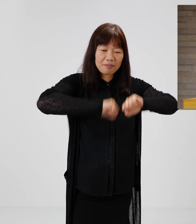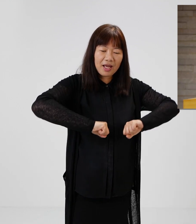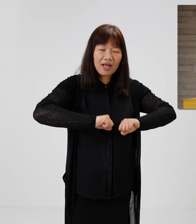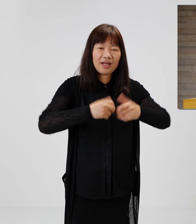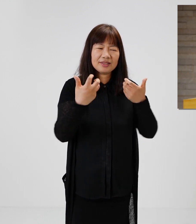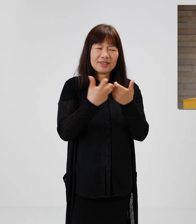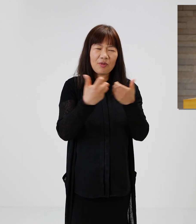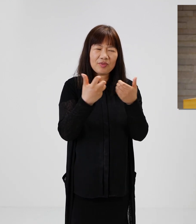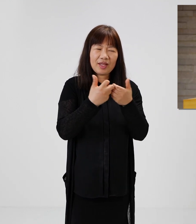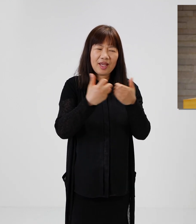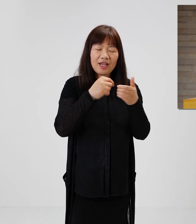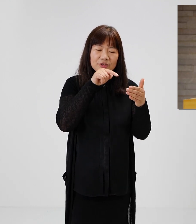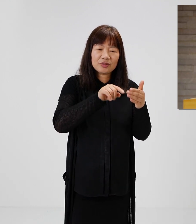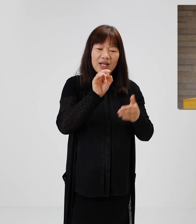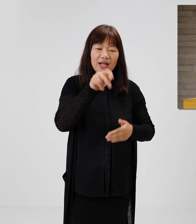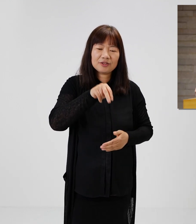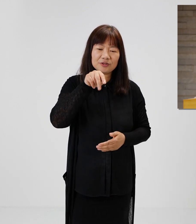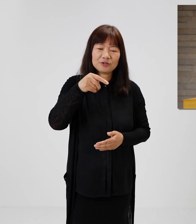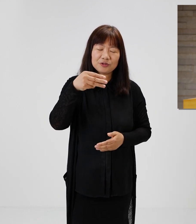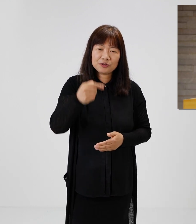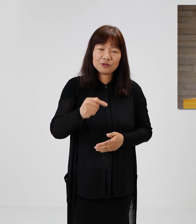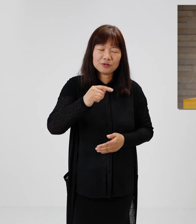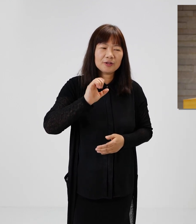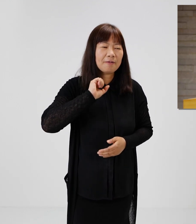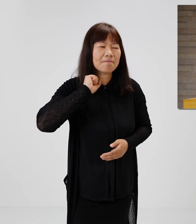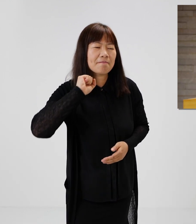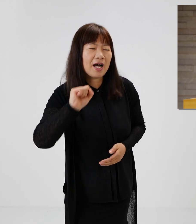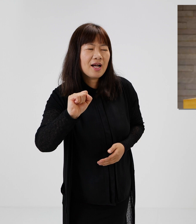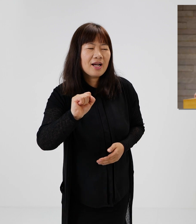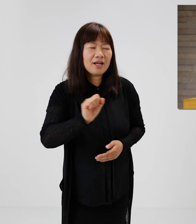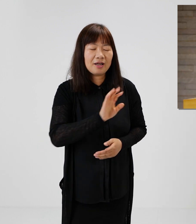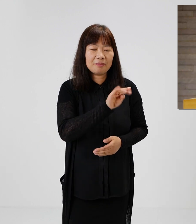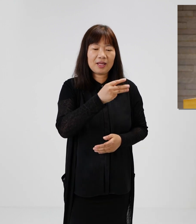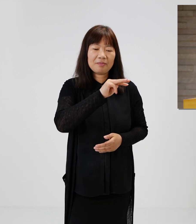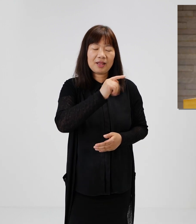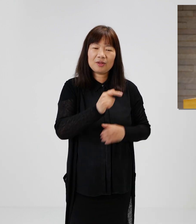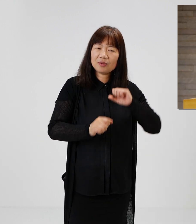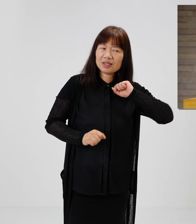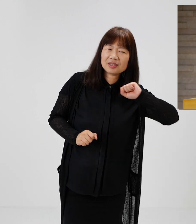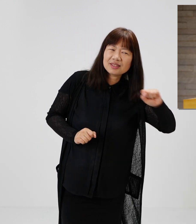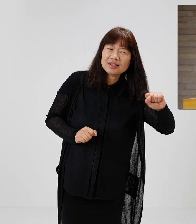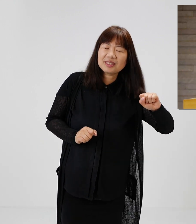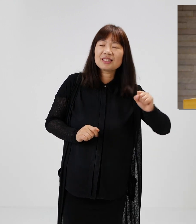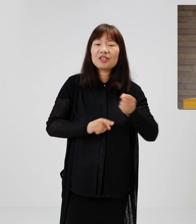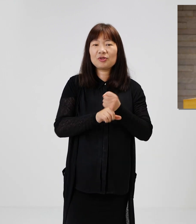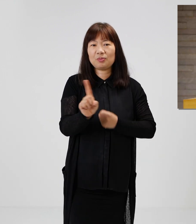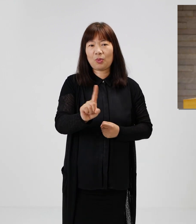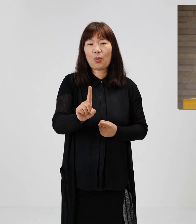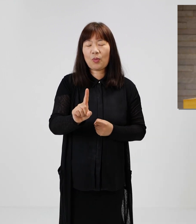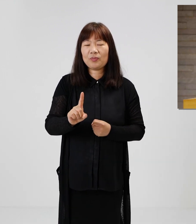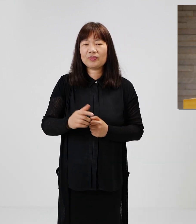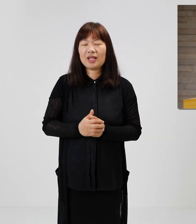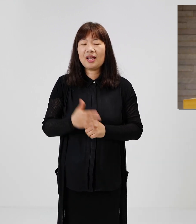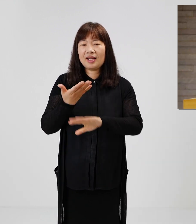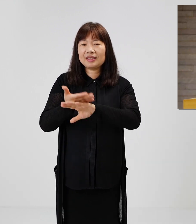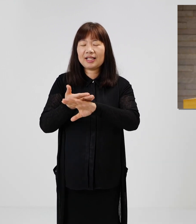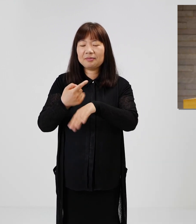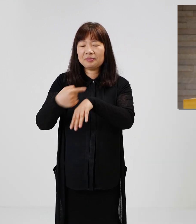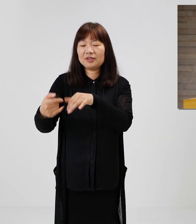전쟁통에 아수르로 바벨론으로 끌려간 가장 근본적인 이유가 혼합주의에